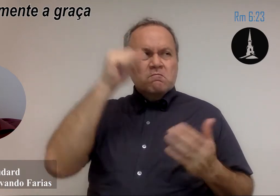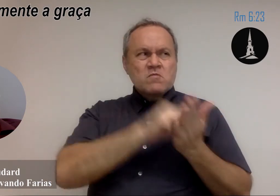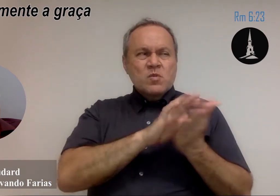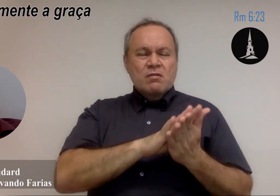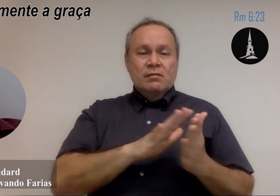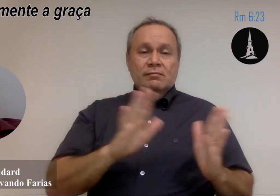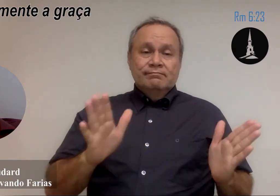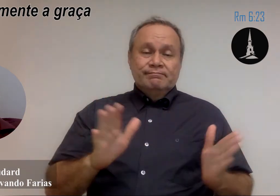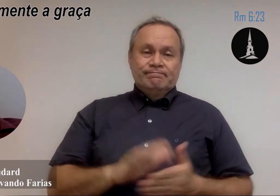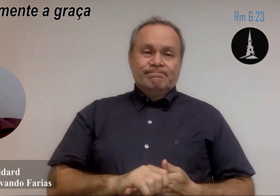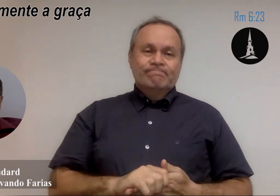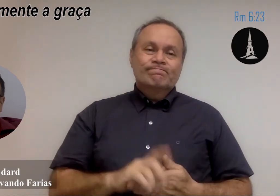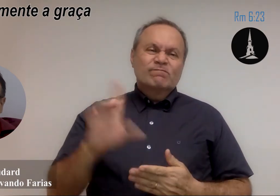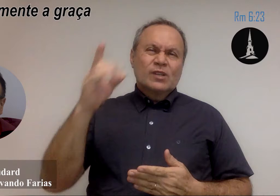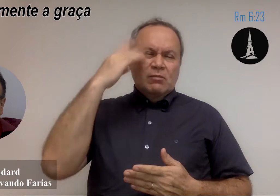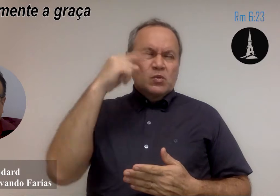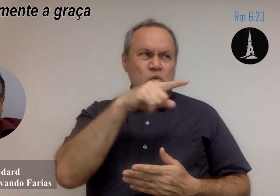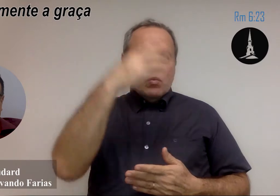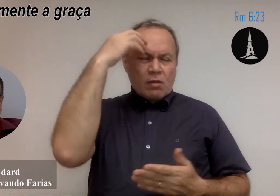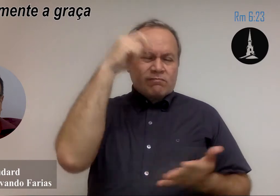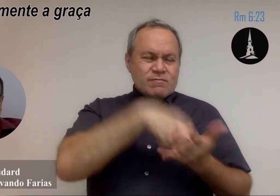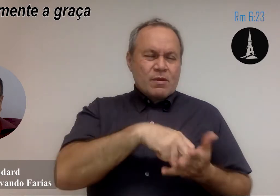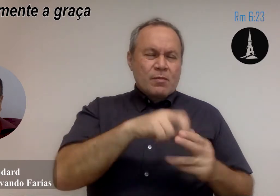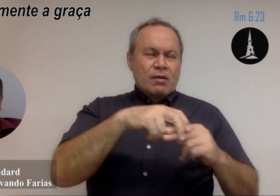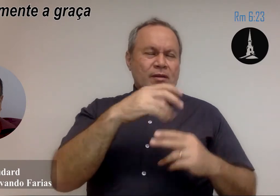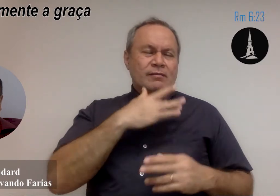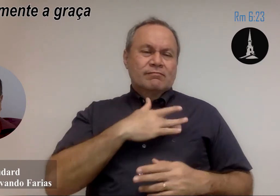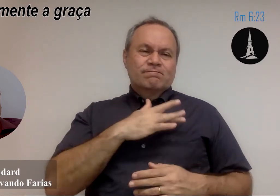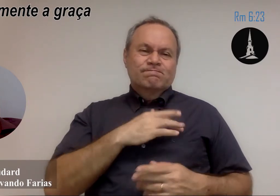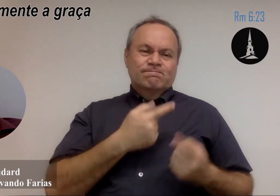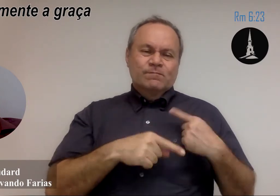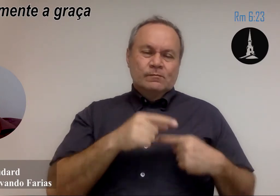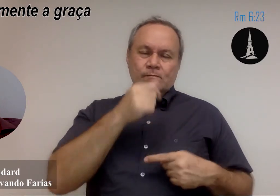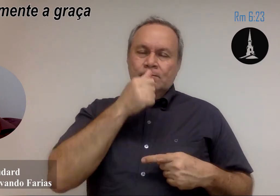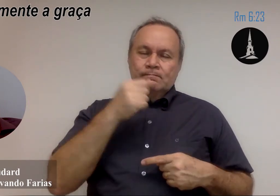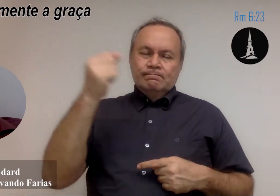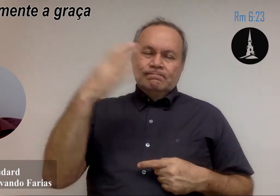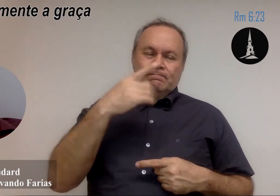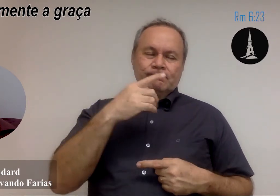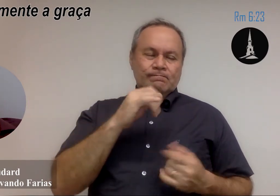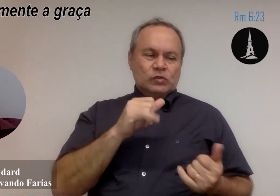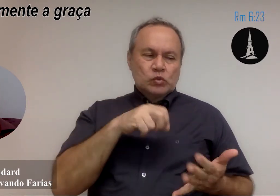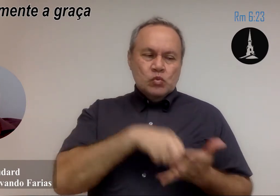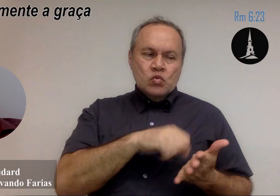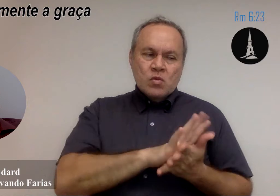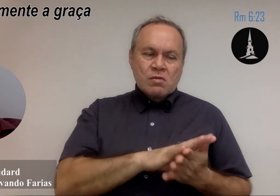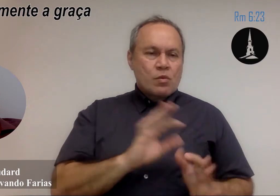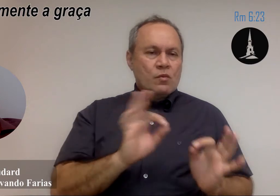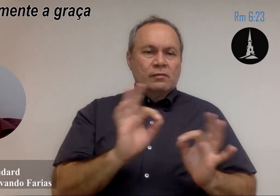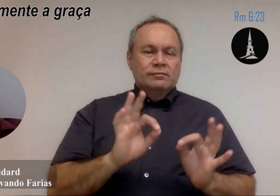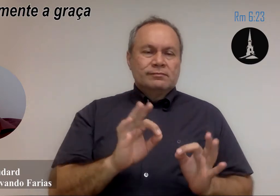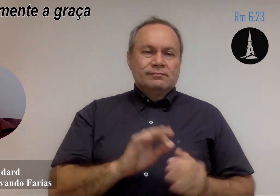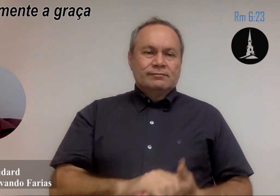que merecemos o castigo, mas por misericórdia não aplica sobre nós esse